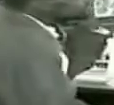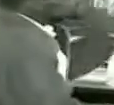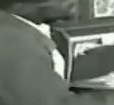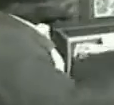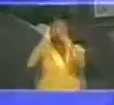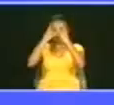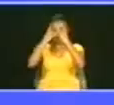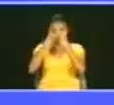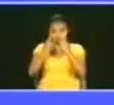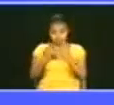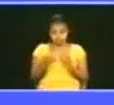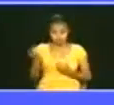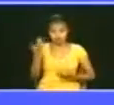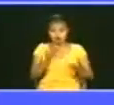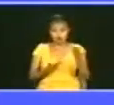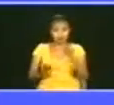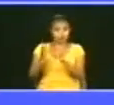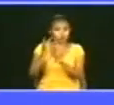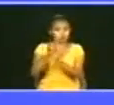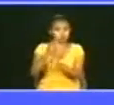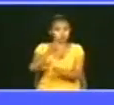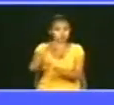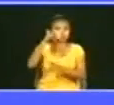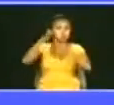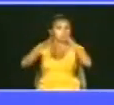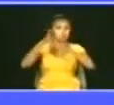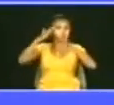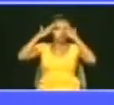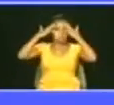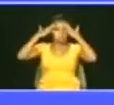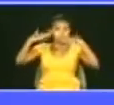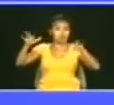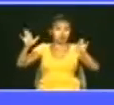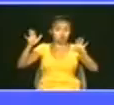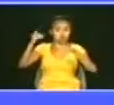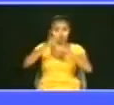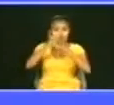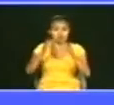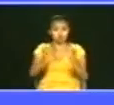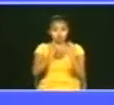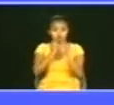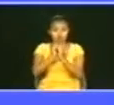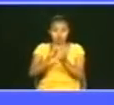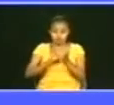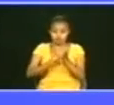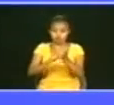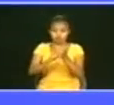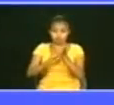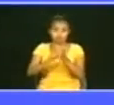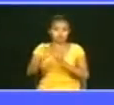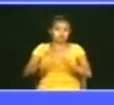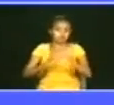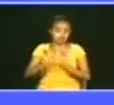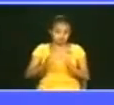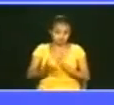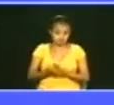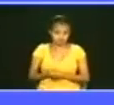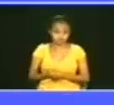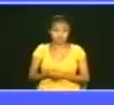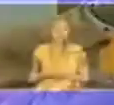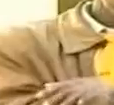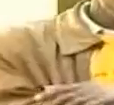ሐኪም ቤትም ሄድኩ። የምርመራ አገልግሎቱ እንደጠበቀው ምልክት ቋንቋ ከማይችሉ ባለሙያዎች ጋር በጽሑፍ